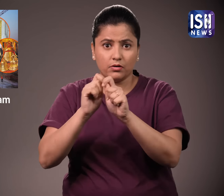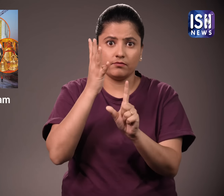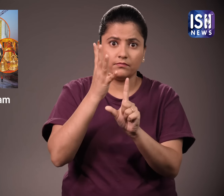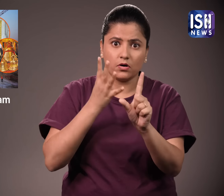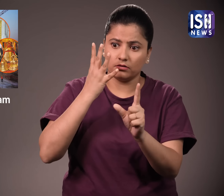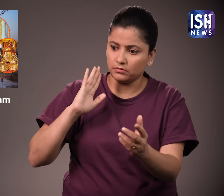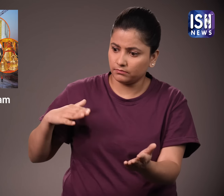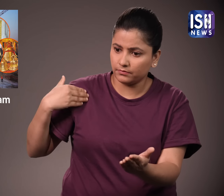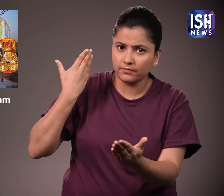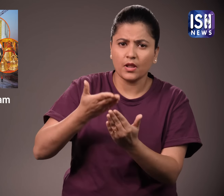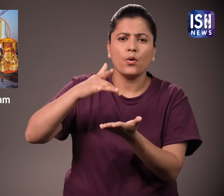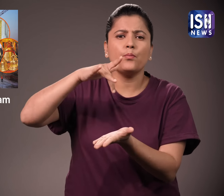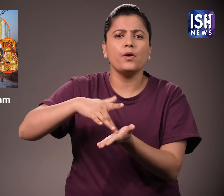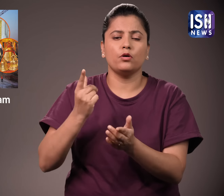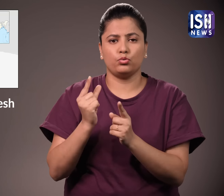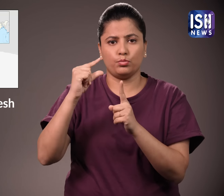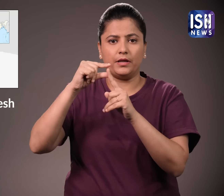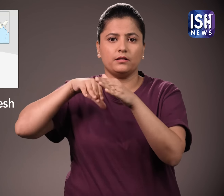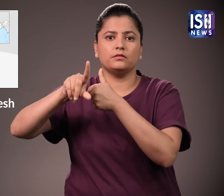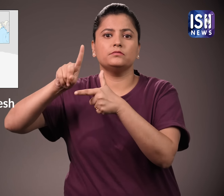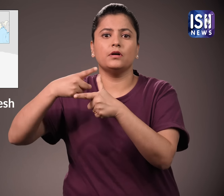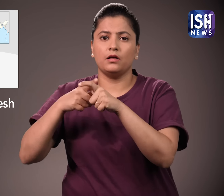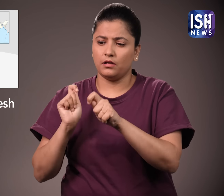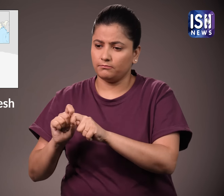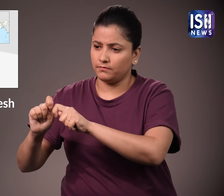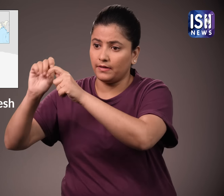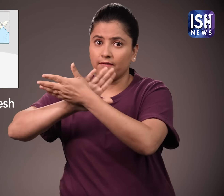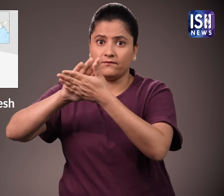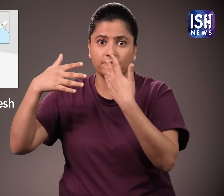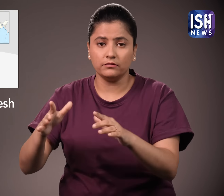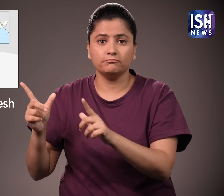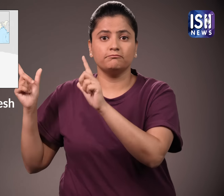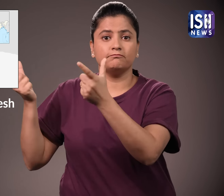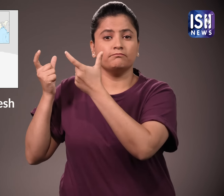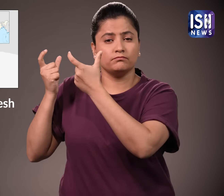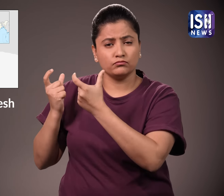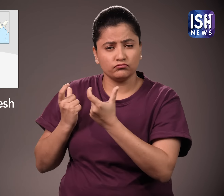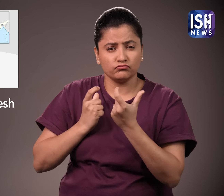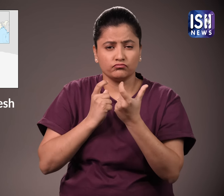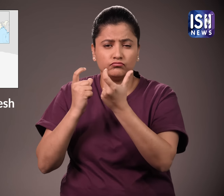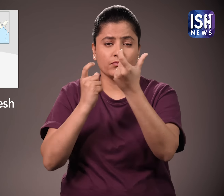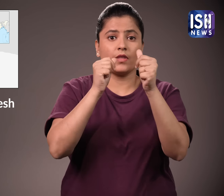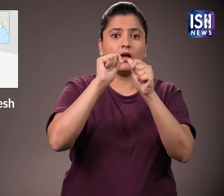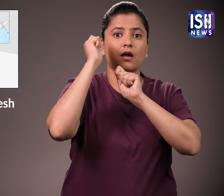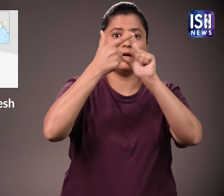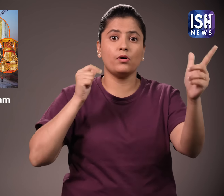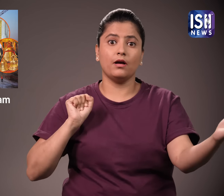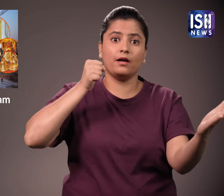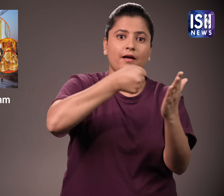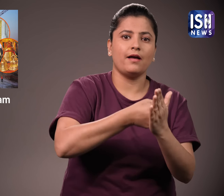जेलसर में 4 वर्षों चे तयार की गई, इसे 8 जनुमदी 2024 को एक शोबह यात्रा में अरुधा